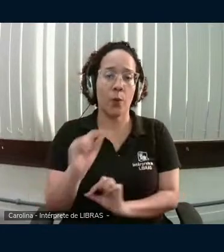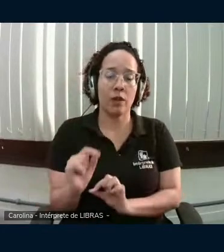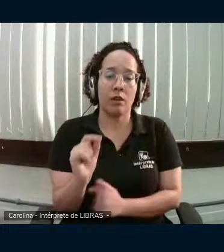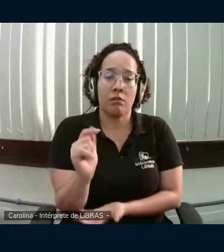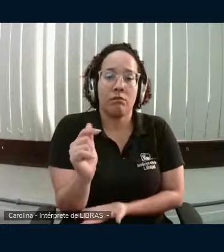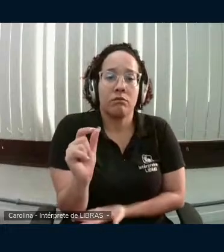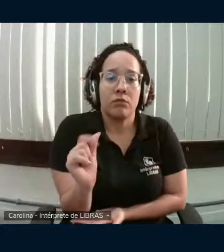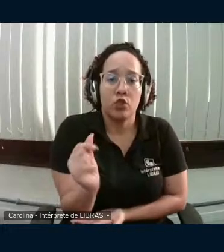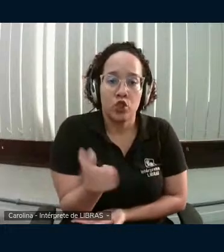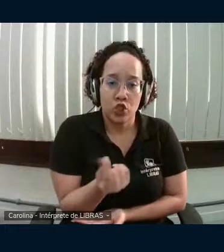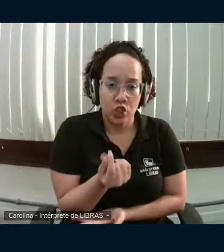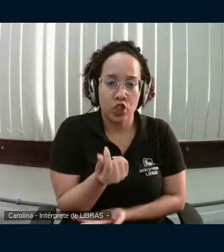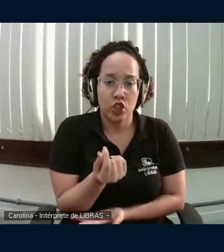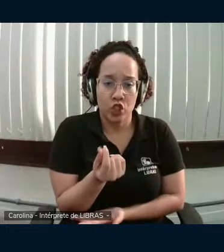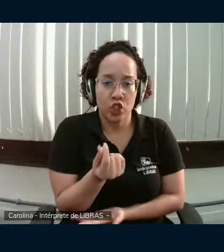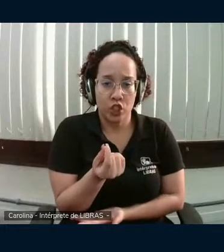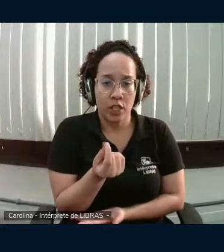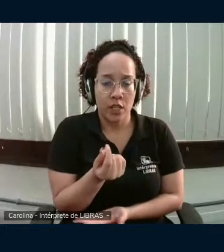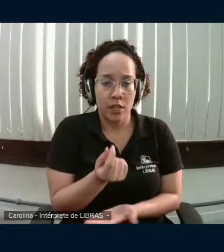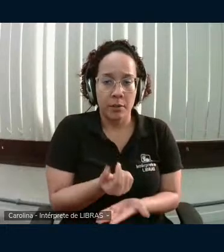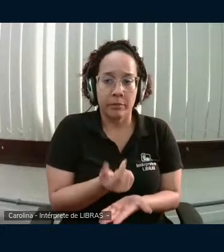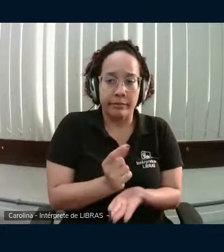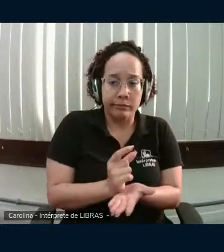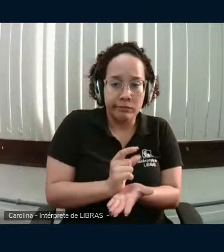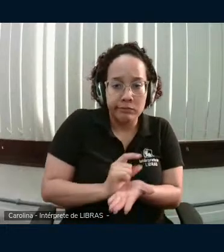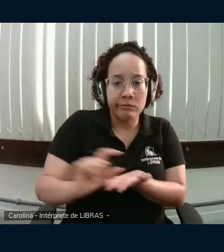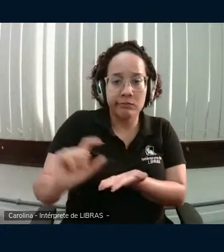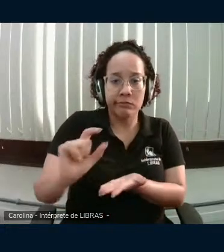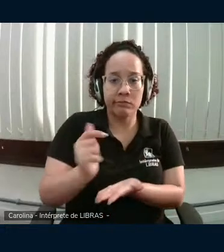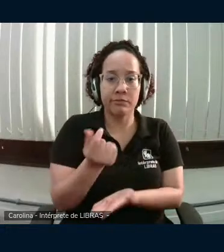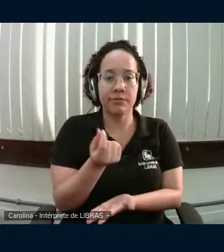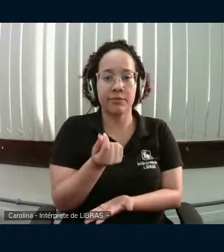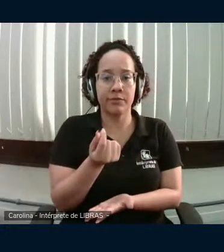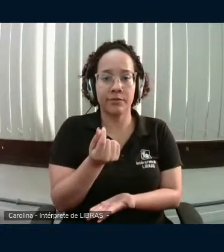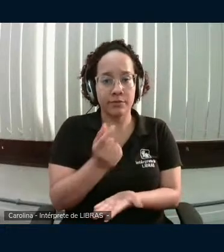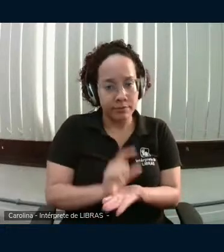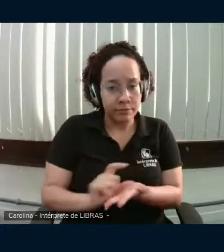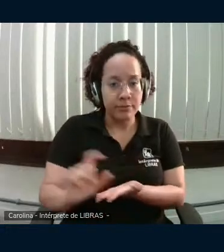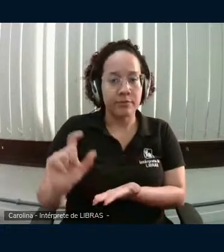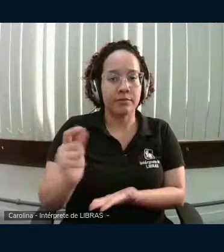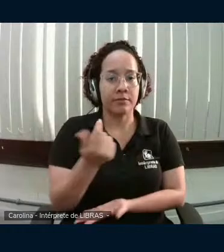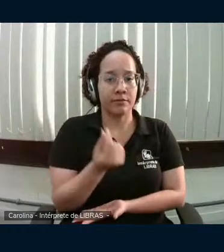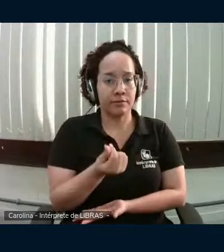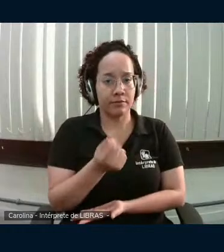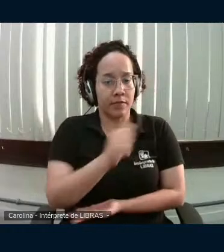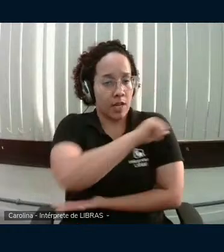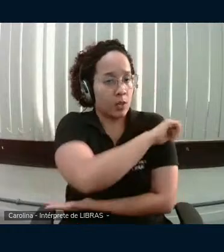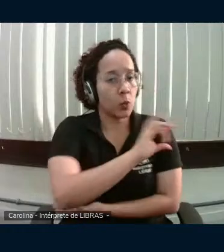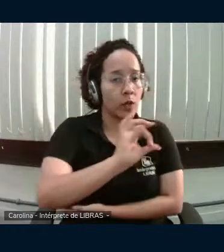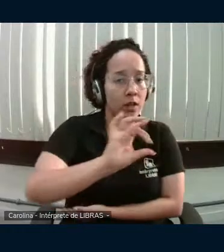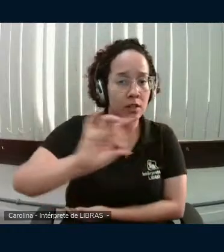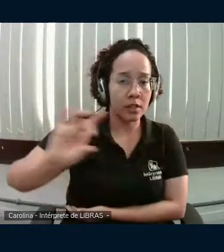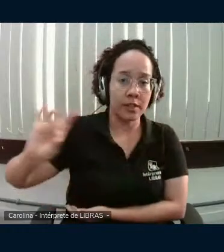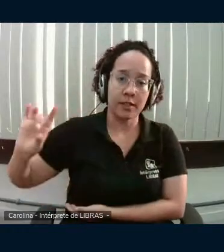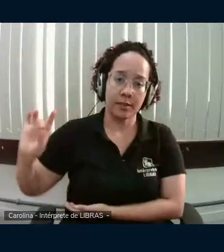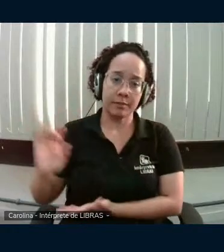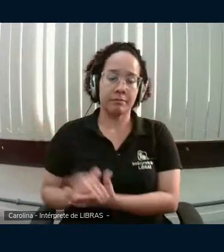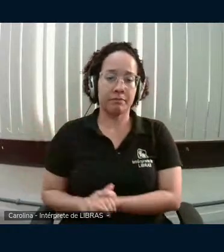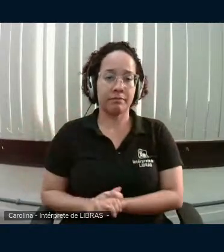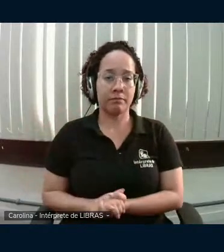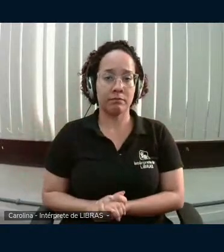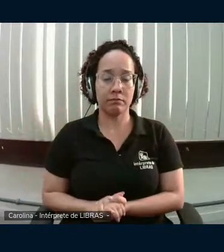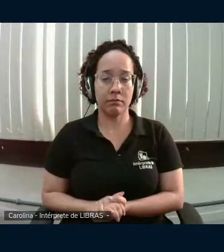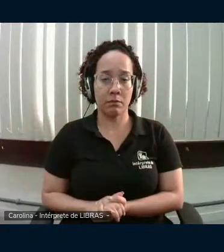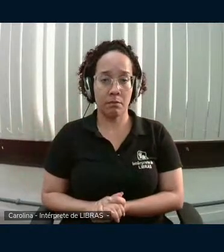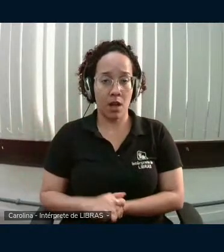Ele pode, durante um certo tempo, né, fazer com que tenha um up de permanência, mas se não